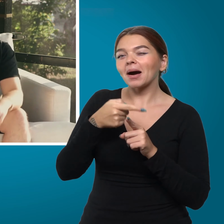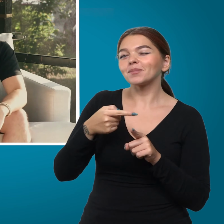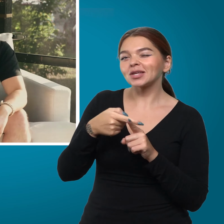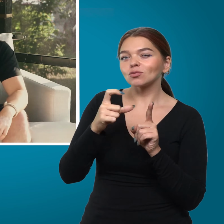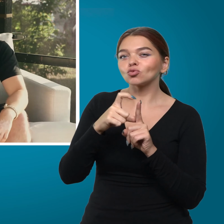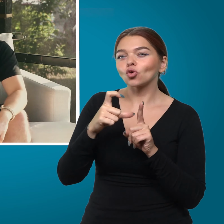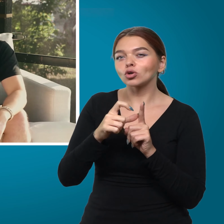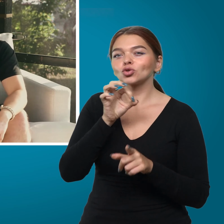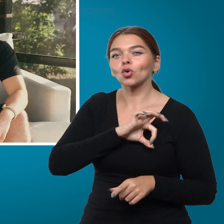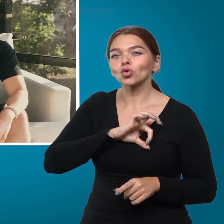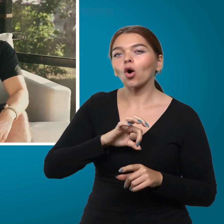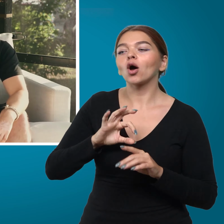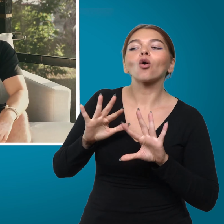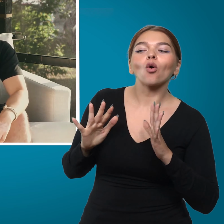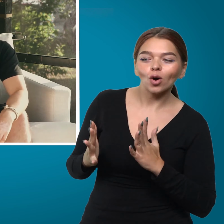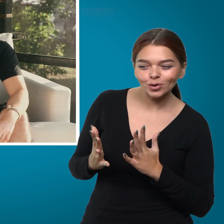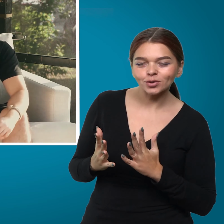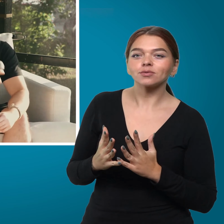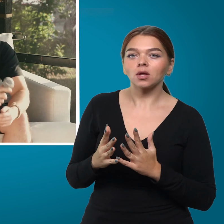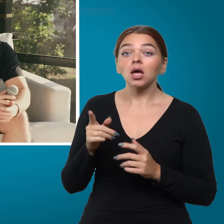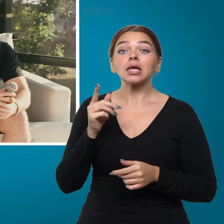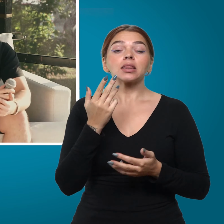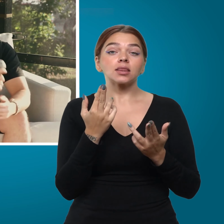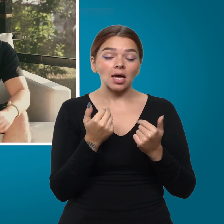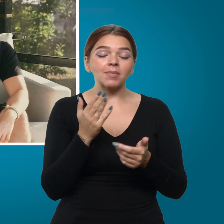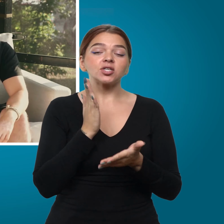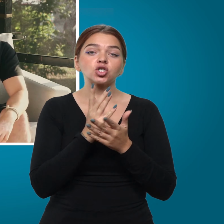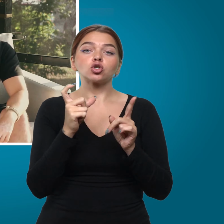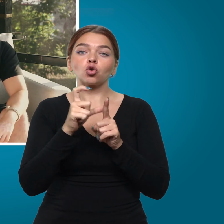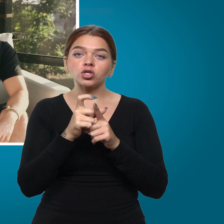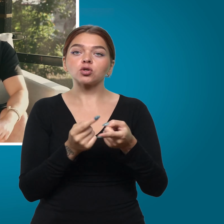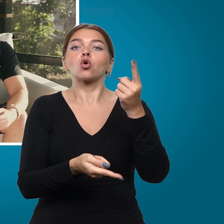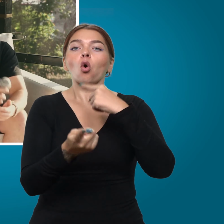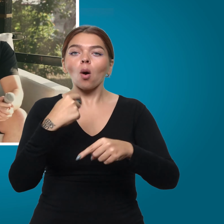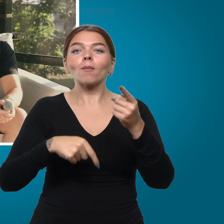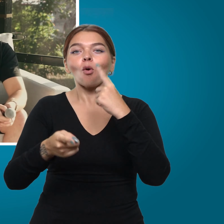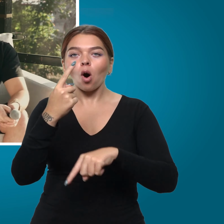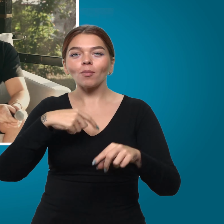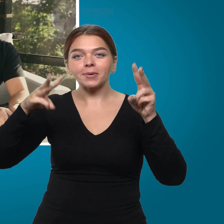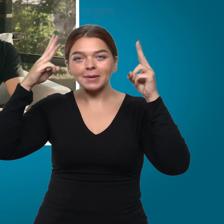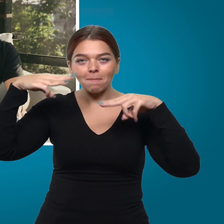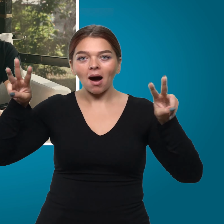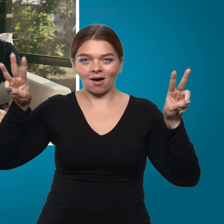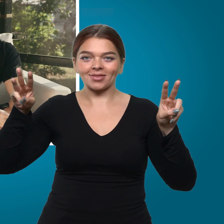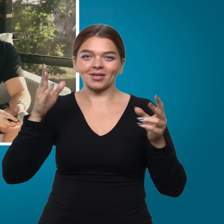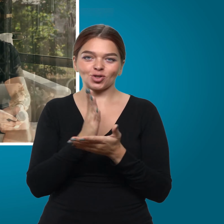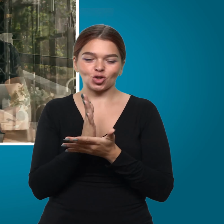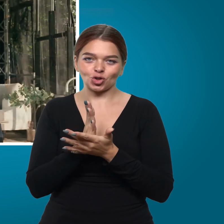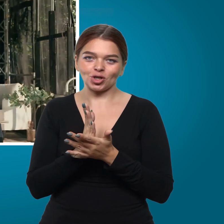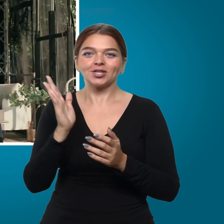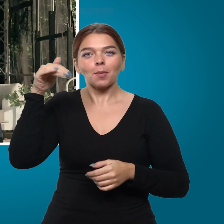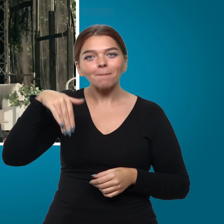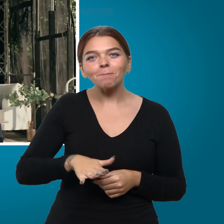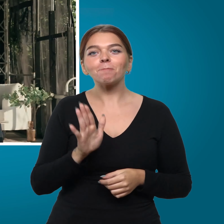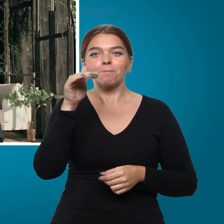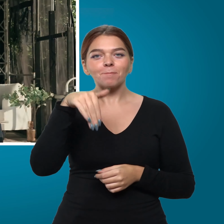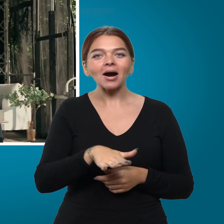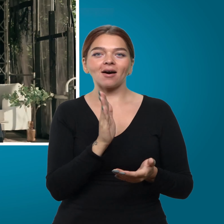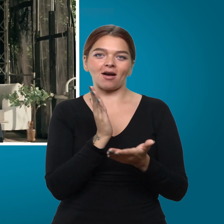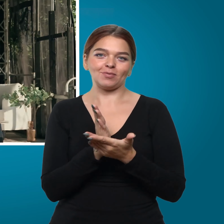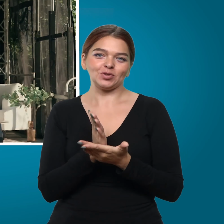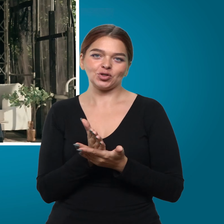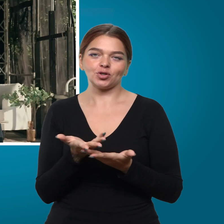jaunimo, kuris taip kalba. Nes tai kintantis vis dėlto dalykas, tai taip, labai, taip, labai taip. Netgi galėt pažinti amžių žmogaus, ar ne, iš to, kokius papildomus